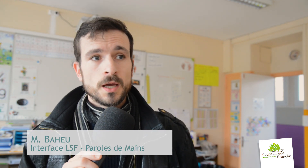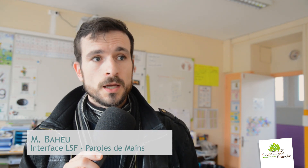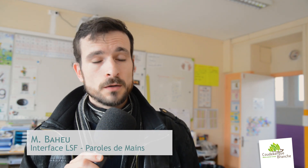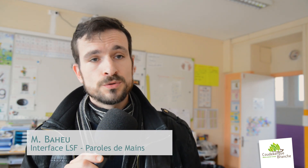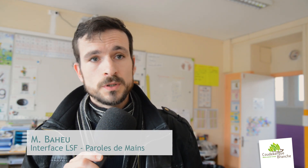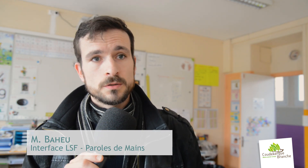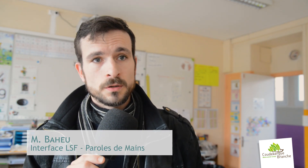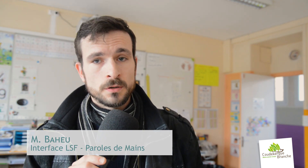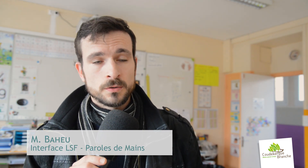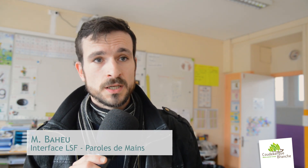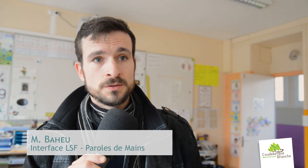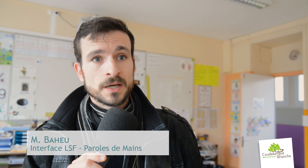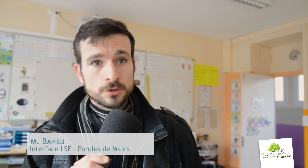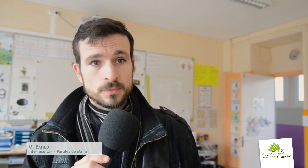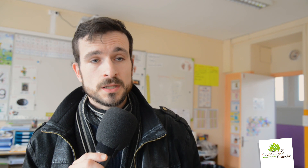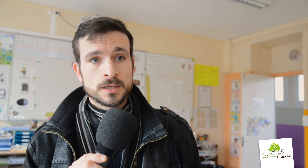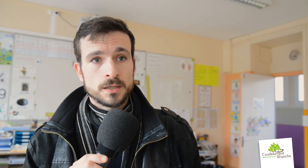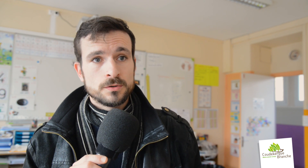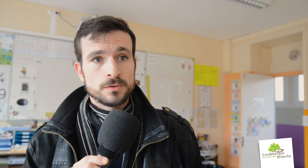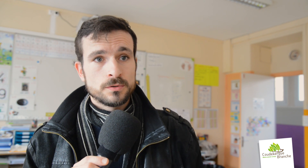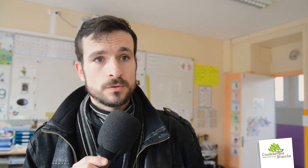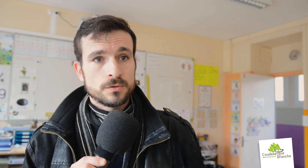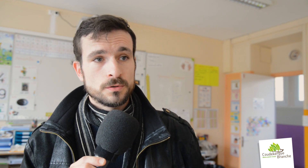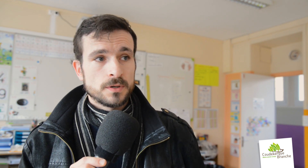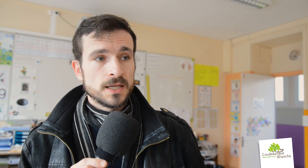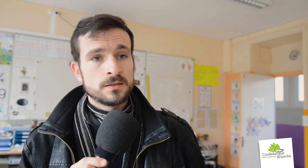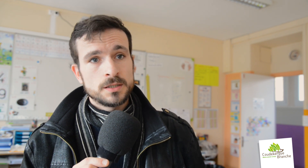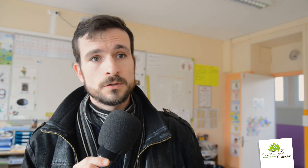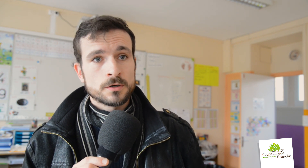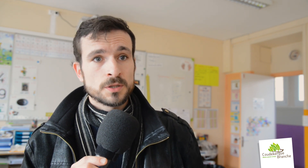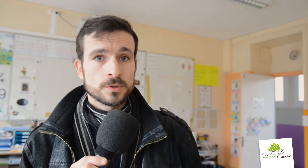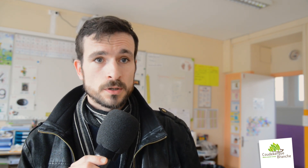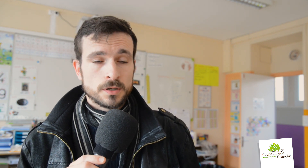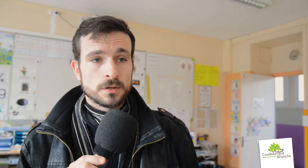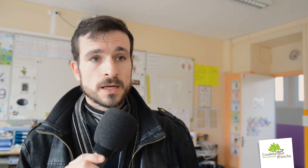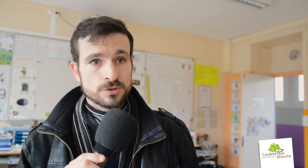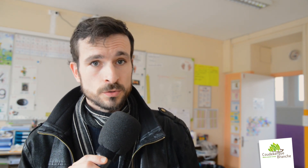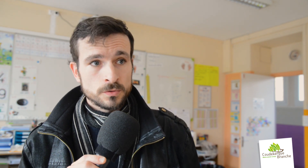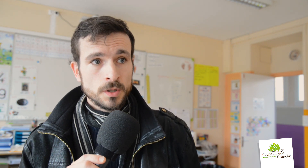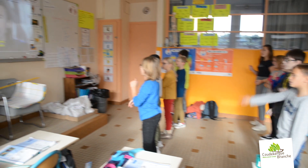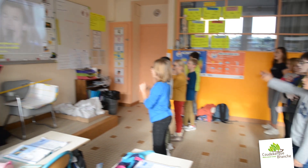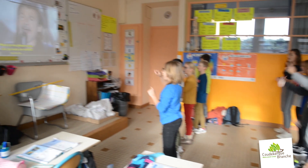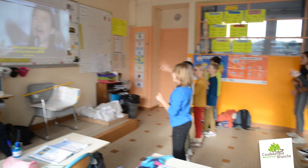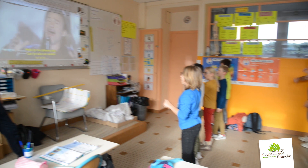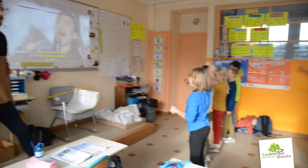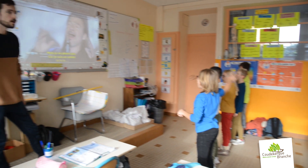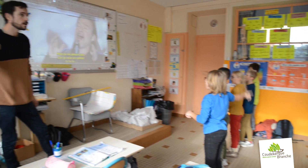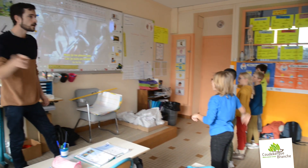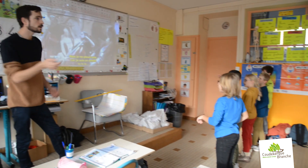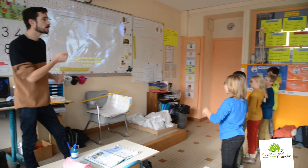Et ensuite on a directement attaqué les signes correspondant à la chanson. Et en voyant les élèves, au fur et à mesure, je me suis rendu